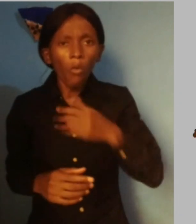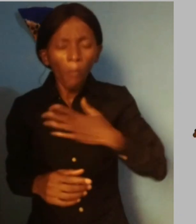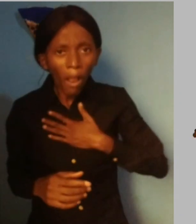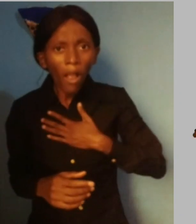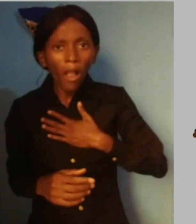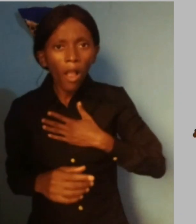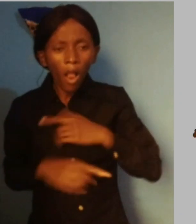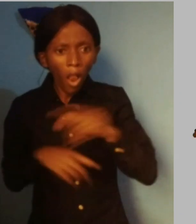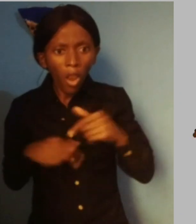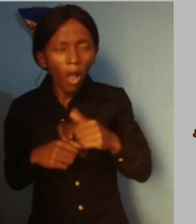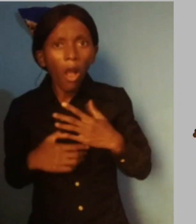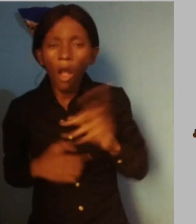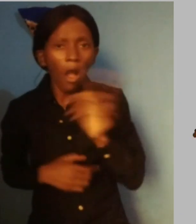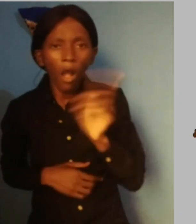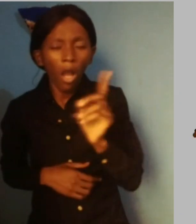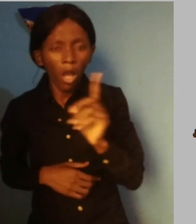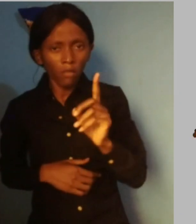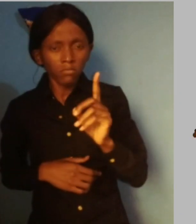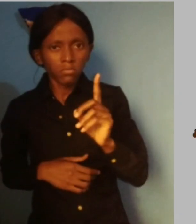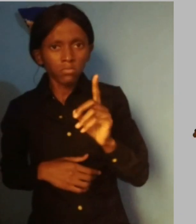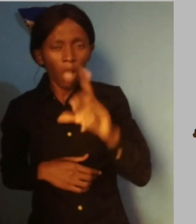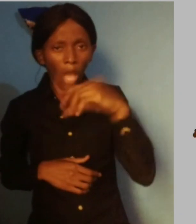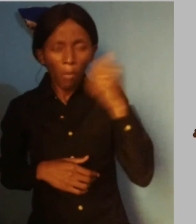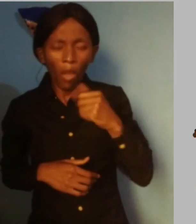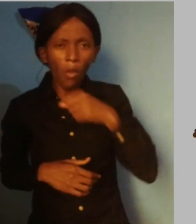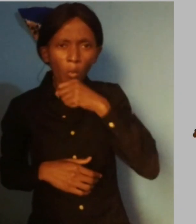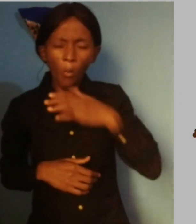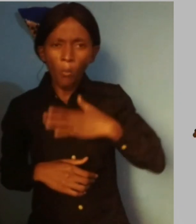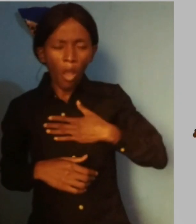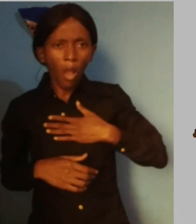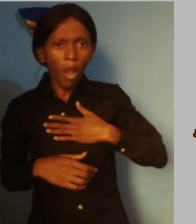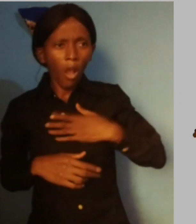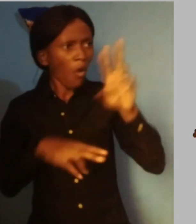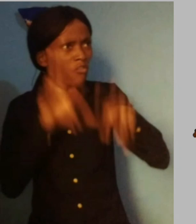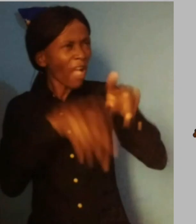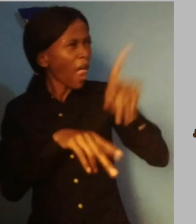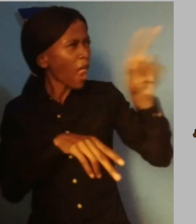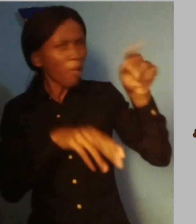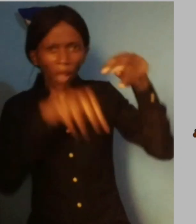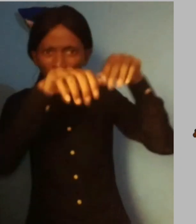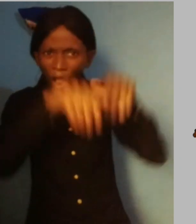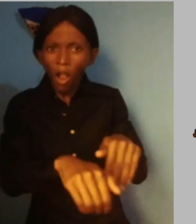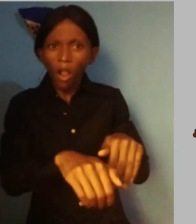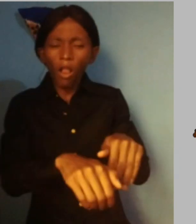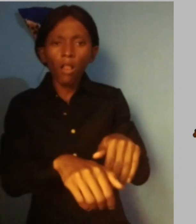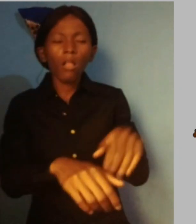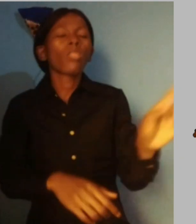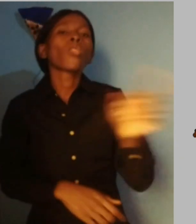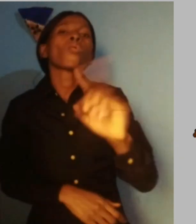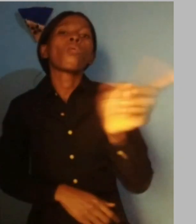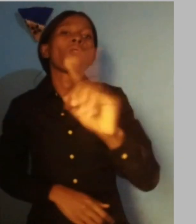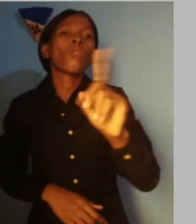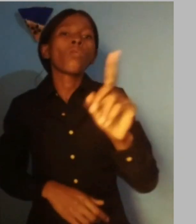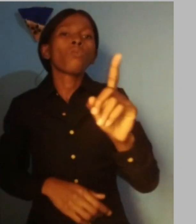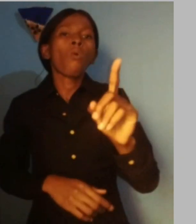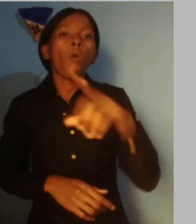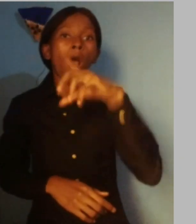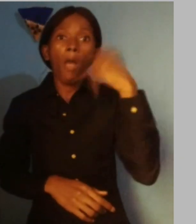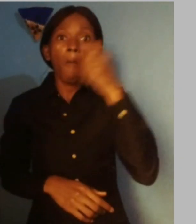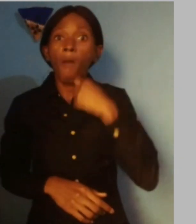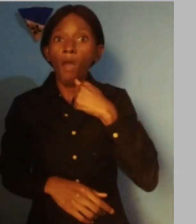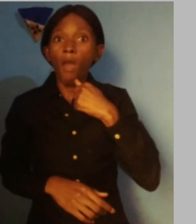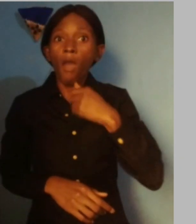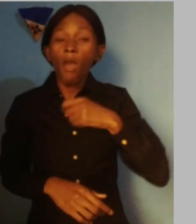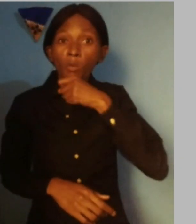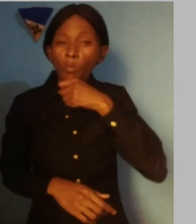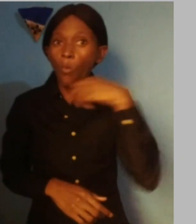Nos ancêtres? Mais mes grands-parents, ils sont enterrés au village. Tu me diras. Non, non, non, non, non. Il ne